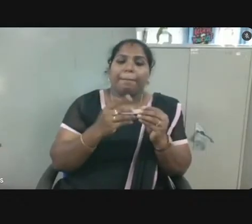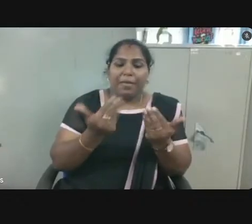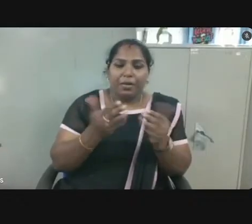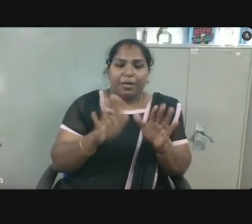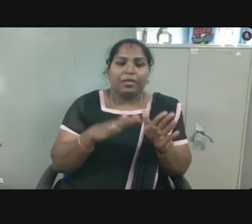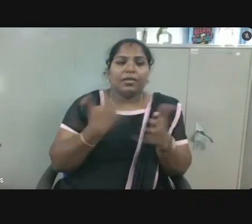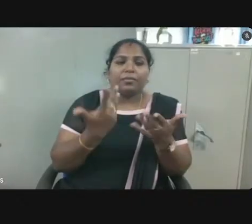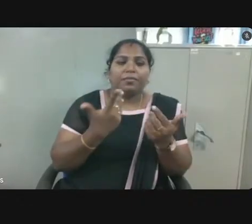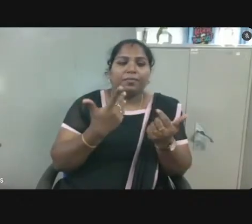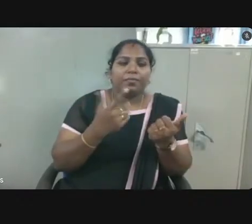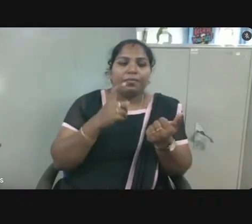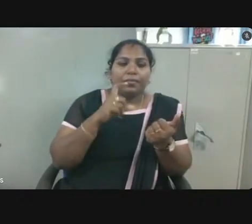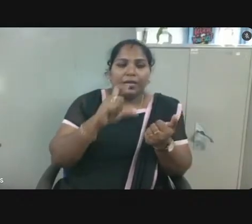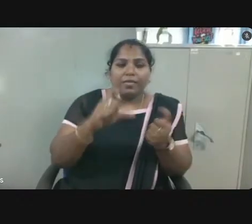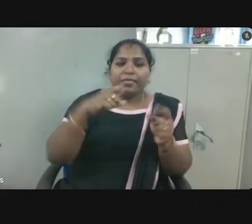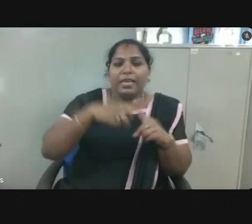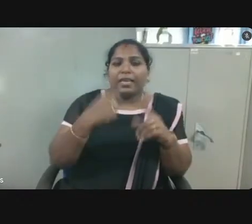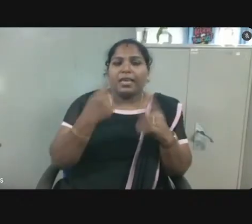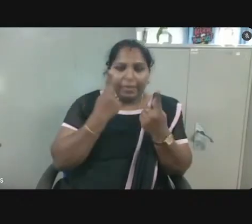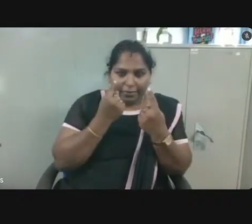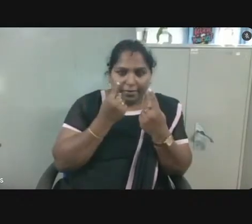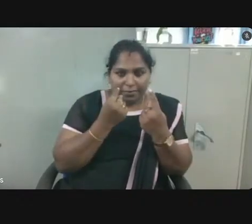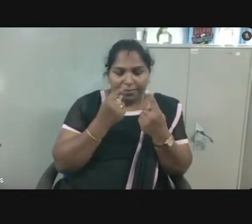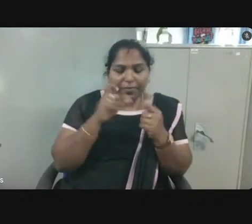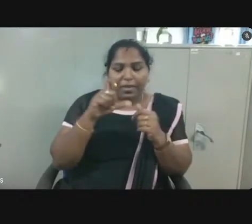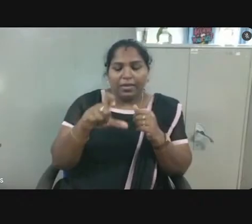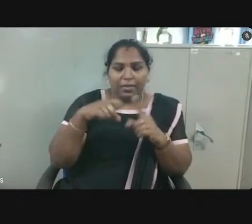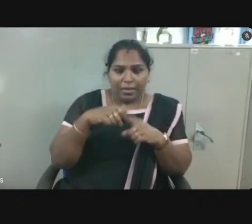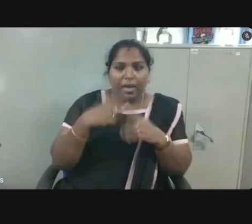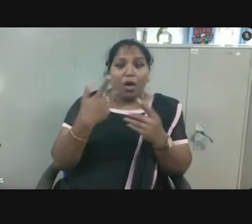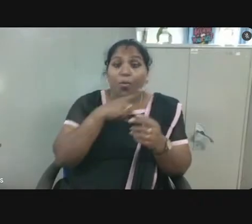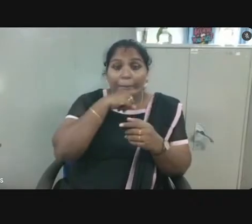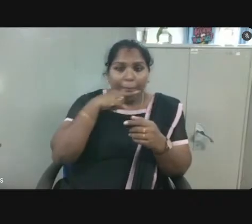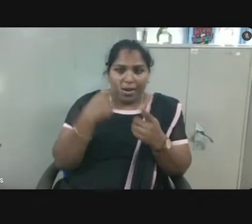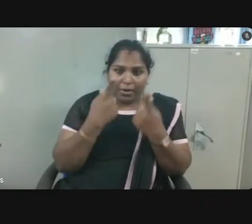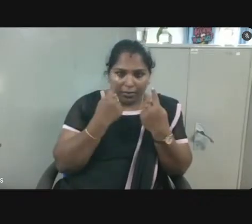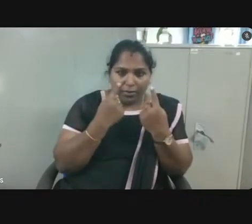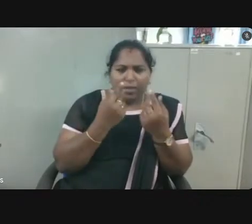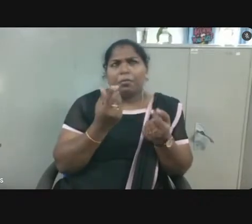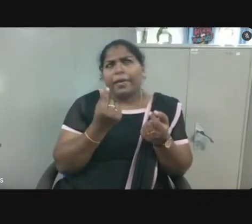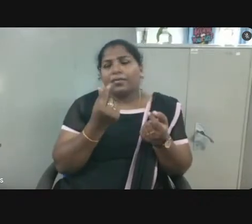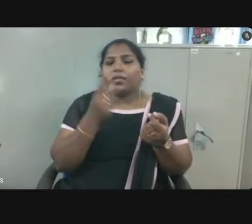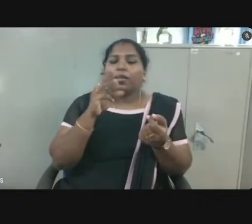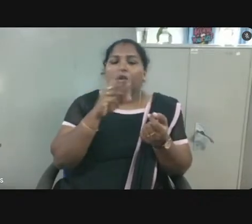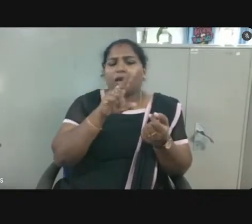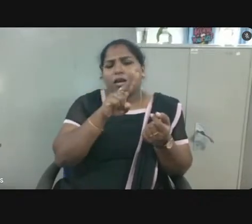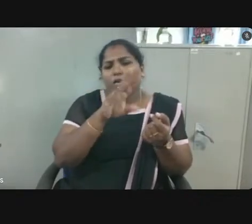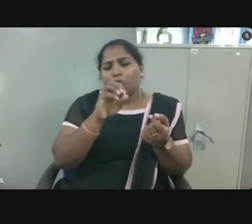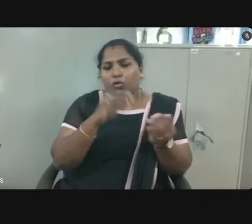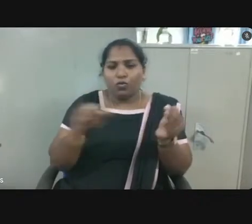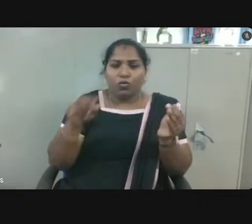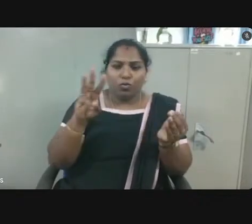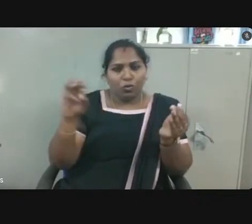ക്രിയാറ്റിൻ ഫോസ്ഫോകൈനേസ്, CK എന്ന് പറഞ്ഞ ഒരു എൻസൈമാണ്. അത് ബ്ലഡിൽ ചെയ്യുന്ന ഒരു ടെസ്റ്റാണ്. 200 രൂപ 300 രൂപ വരെ ആകുന്നുള്ളൂ ആ ടെസ്റ്റിന്റെ